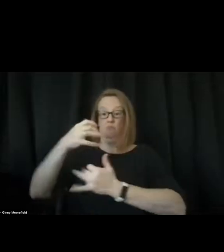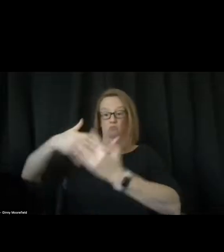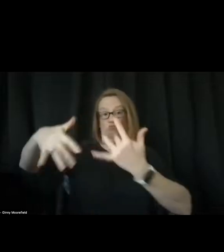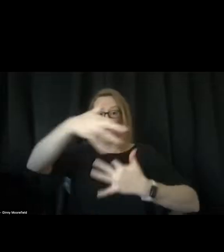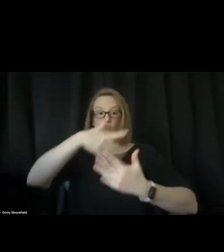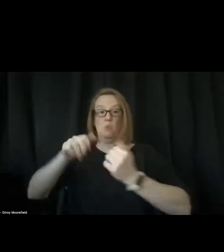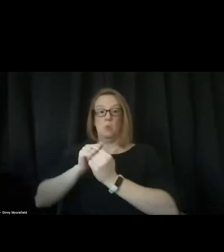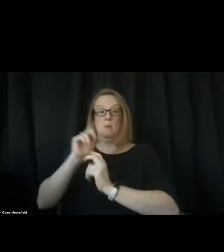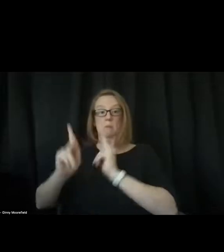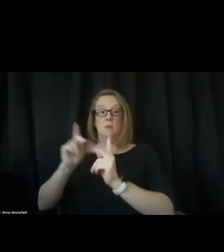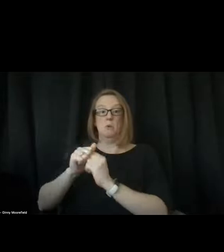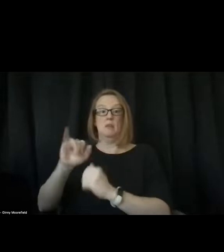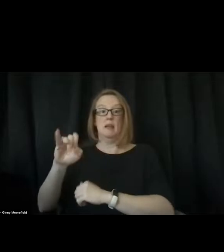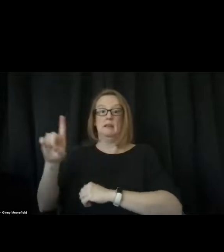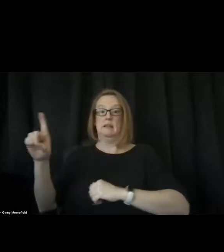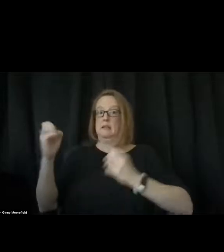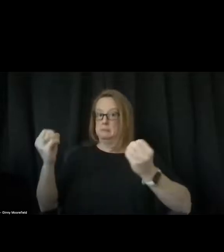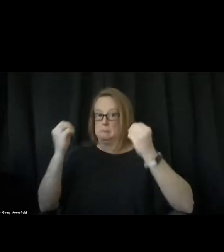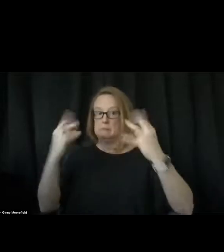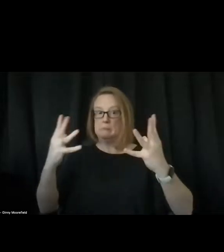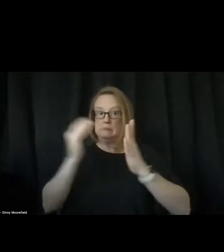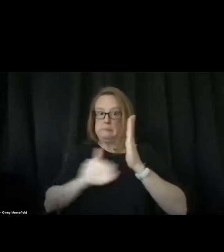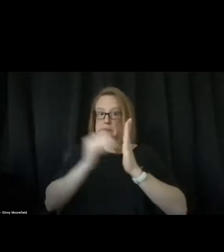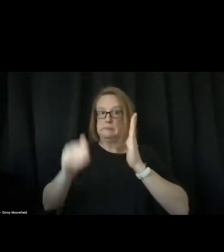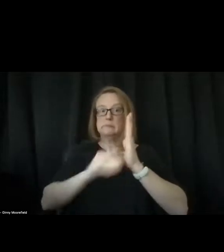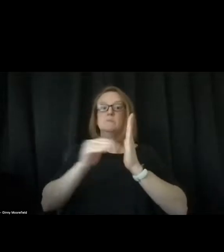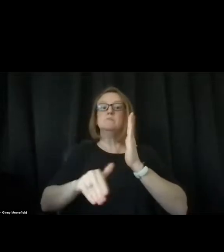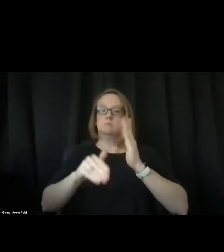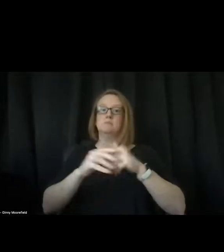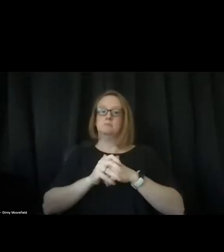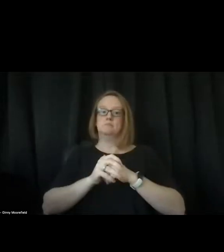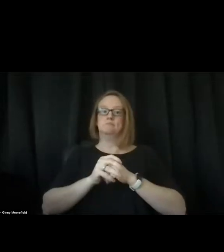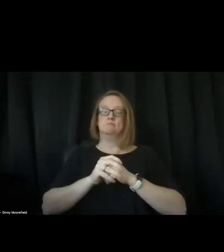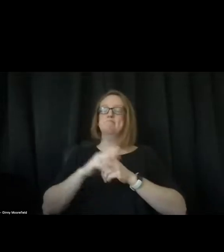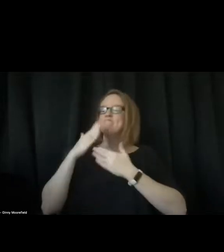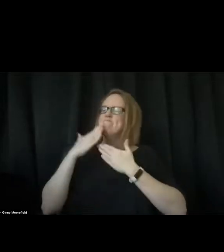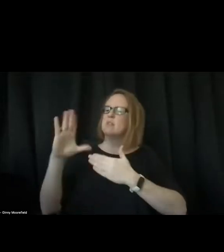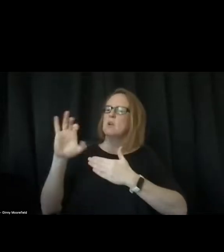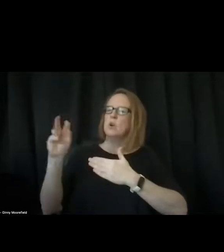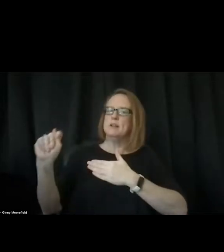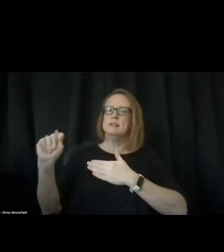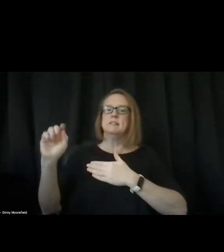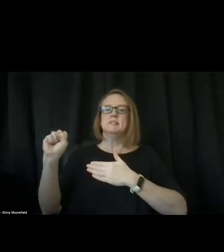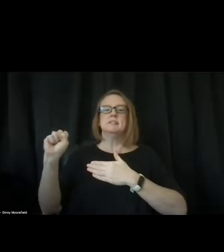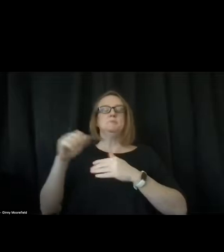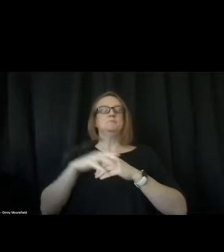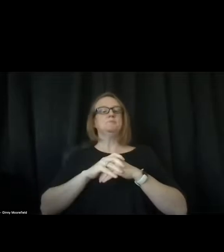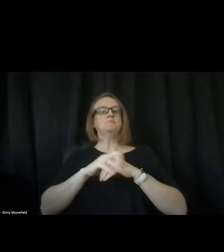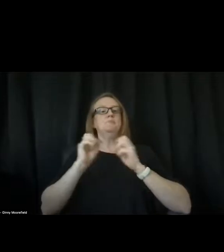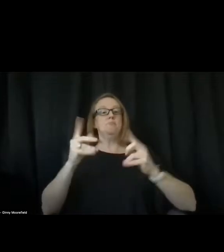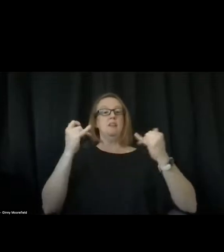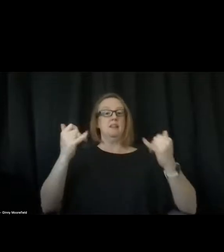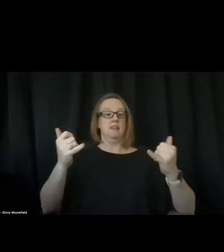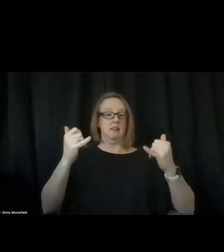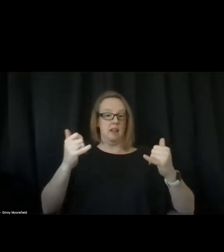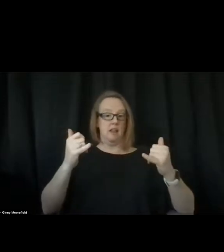hay alguna información también de esta también está en nuestra página web o nosotros la enviamos lo que hacemos Es dar información Gracias Cortés y ya con eso vamos a